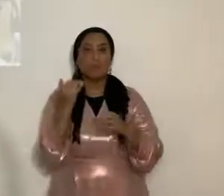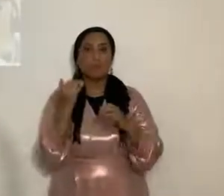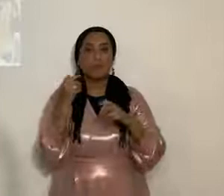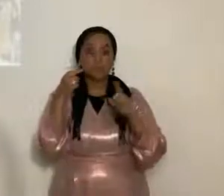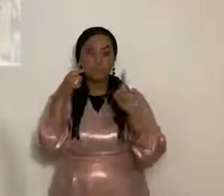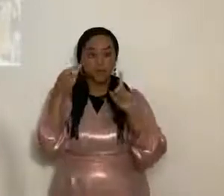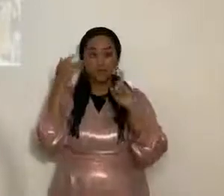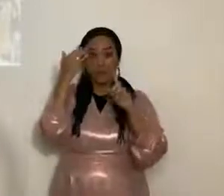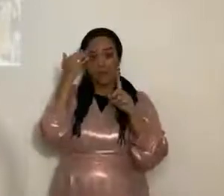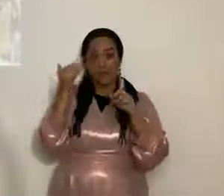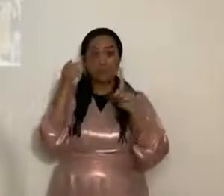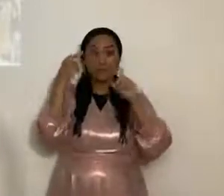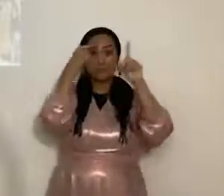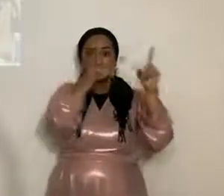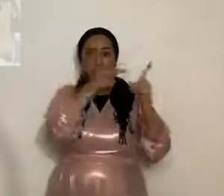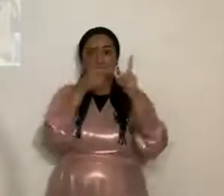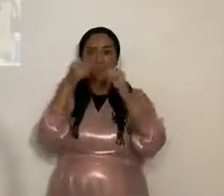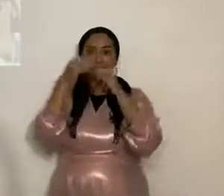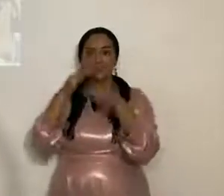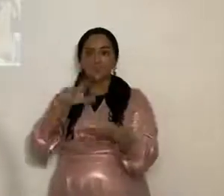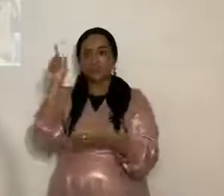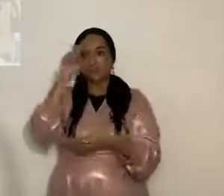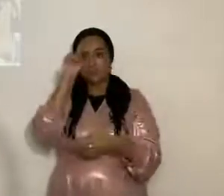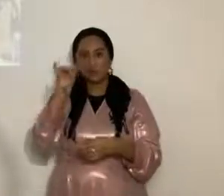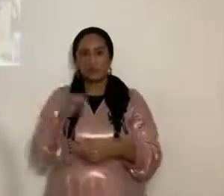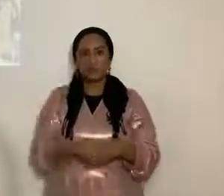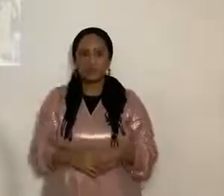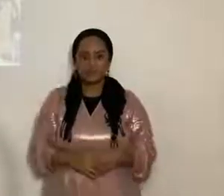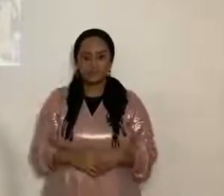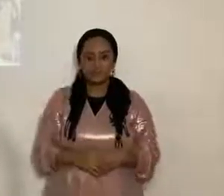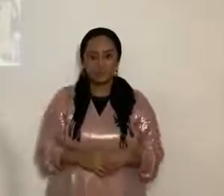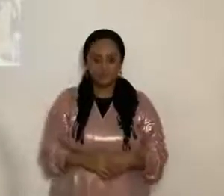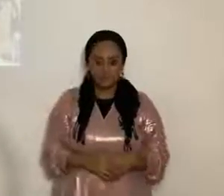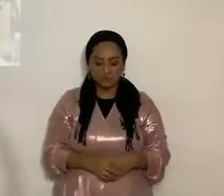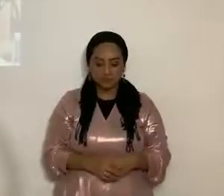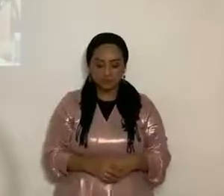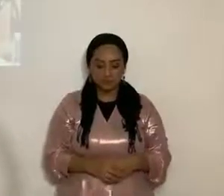muerte eterna, amados Sahim. Jeremías 11.